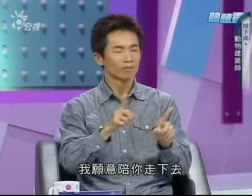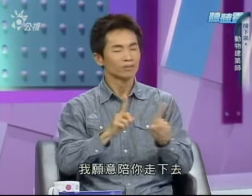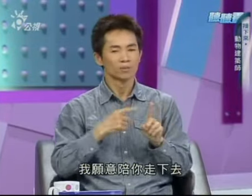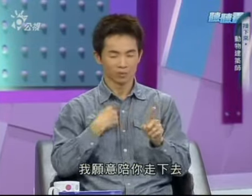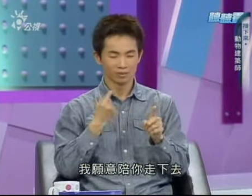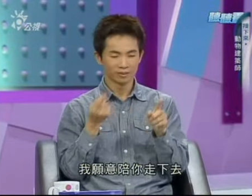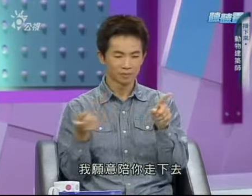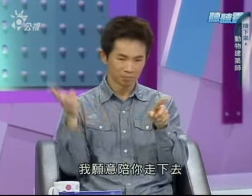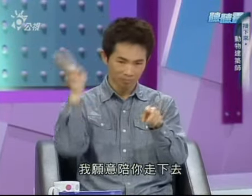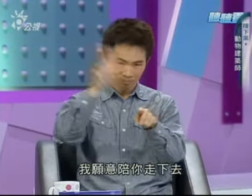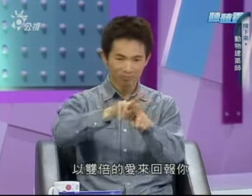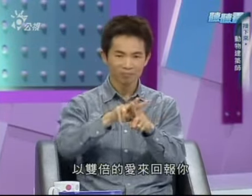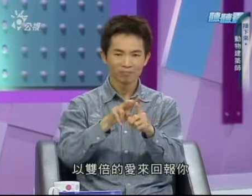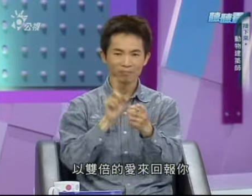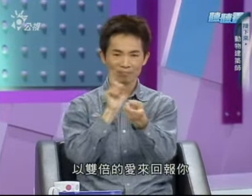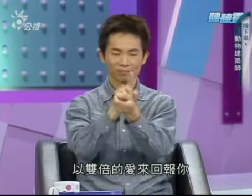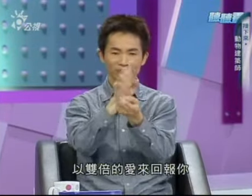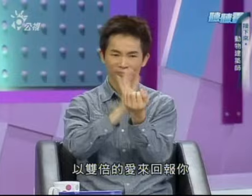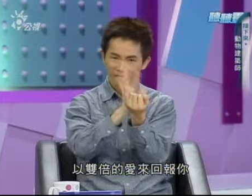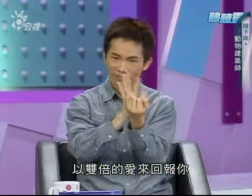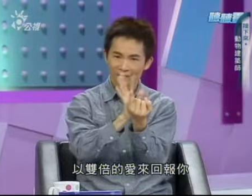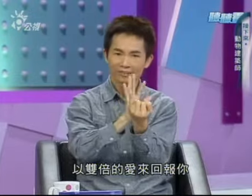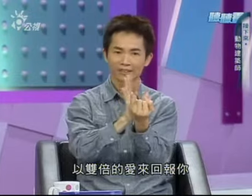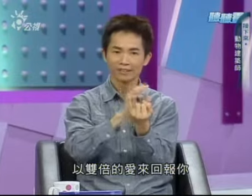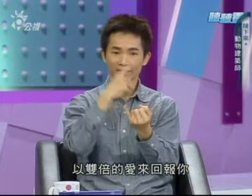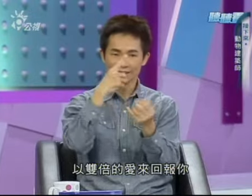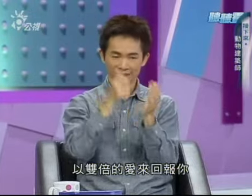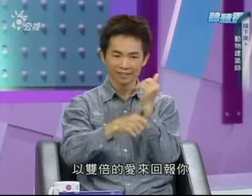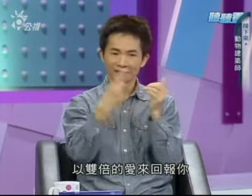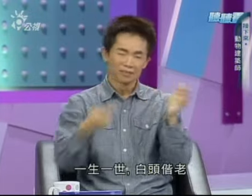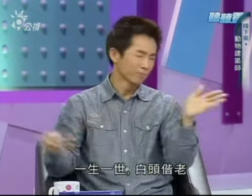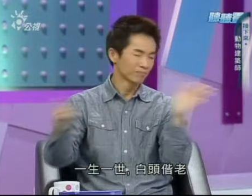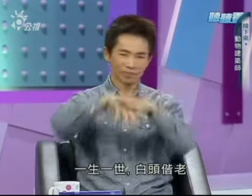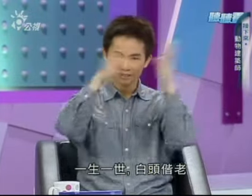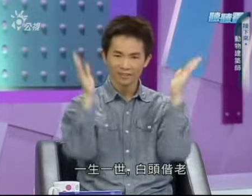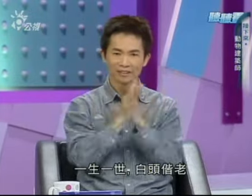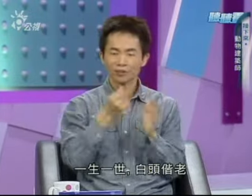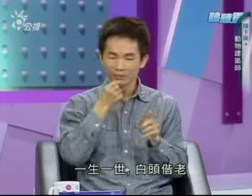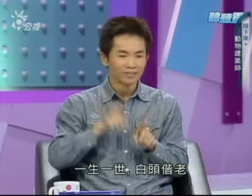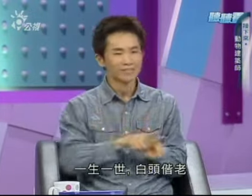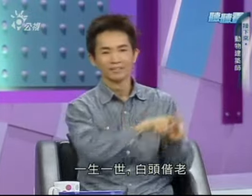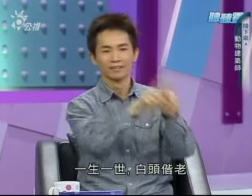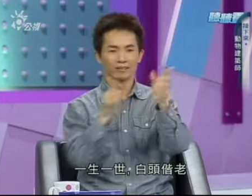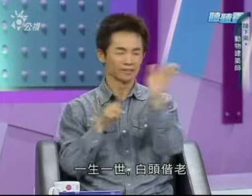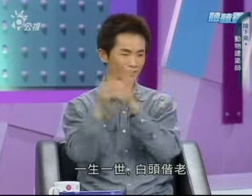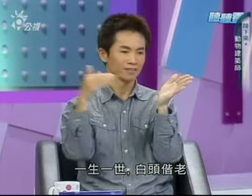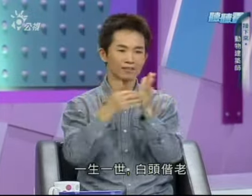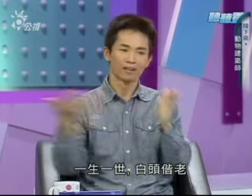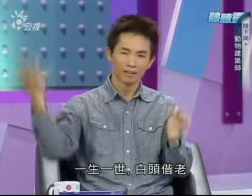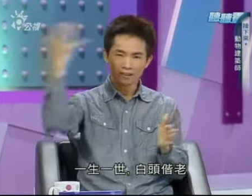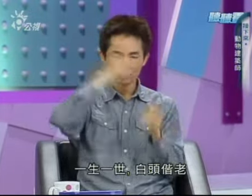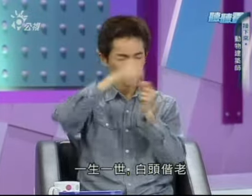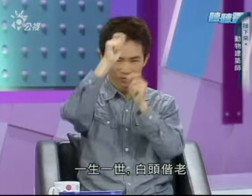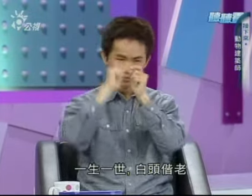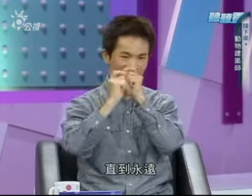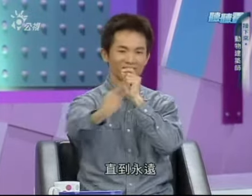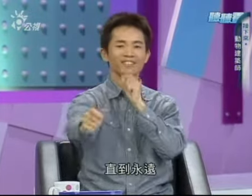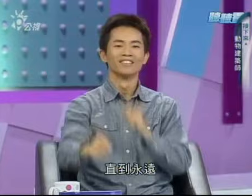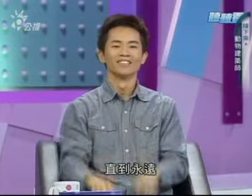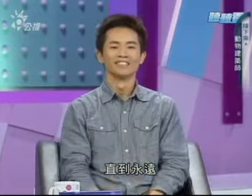走下去以双倍的爱来回报你一生一世白头偕老直到永远